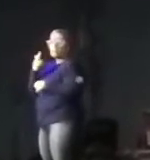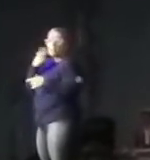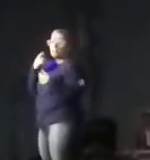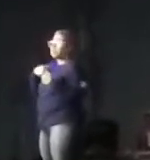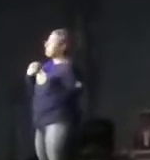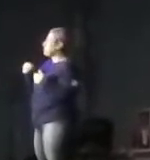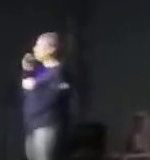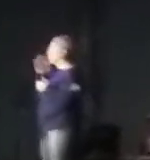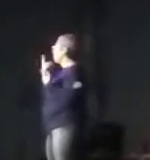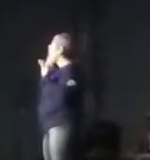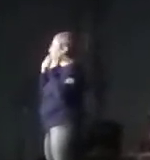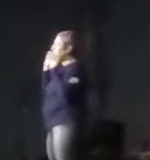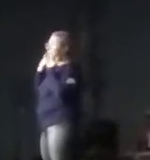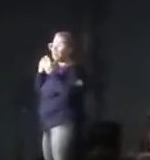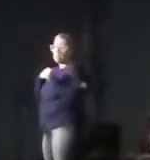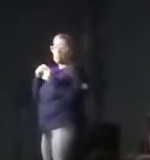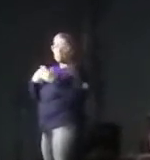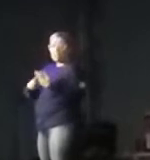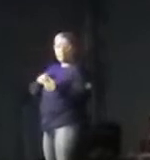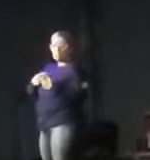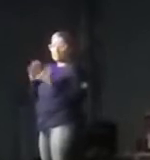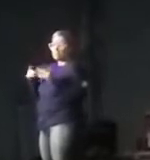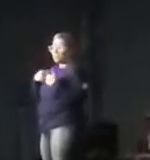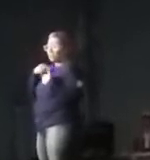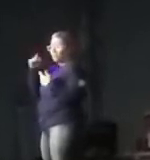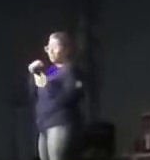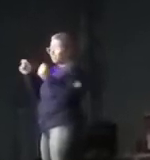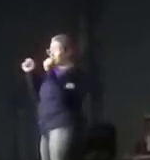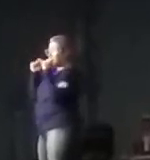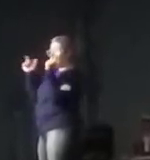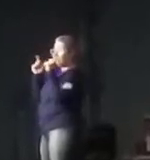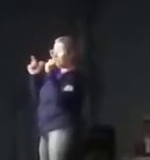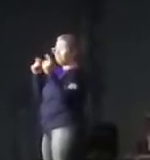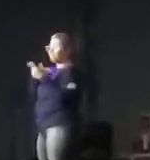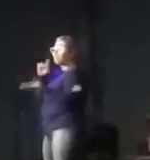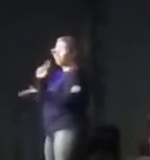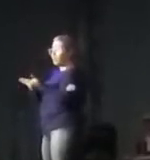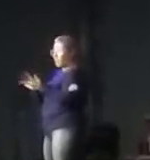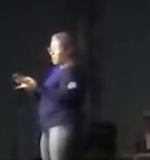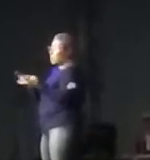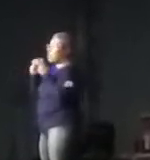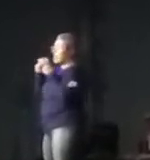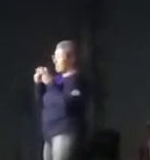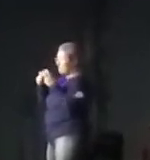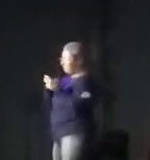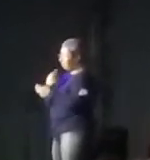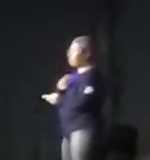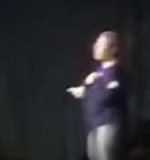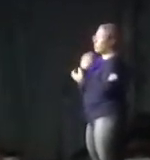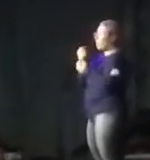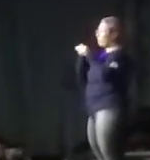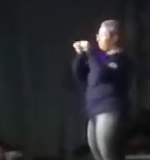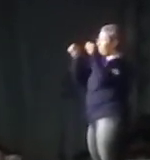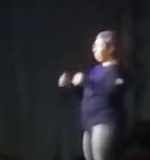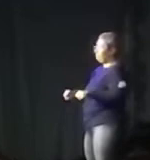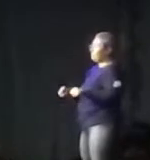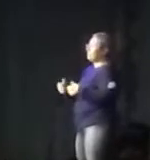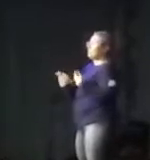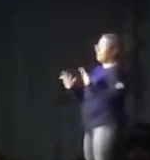assim, normal, faz parte. Pra gente é muito impactante você realmente perceber como é esse sistema,